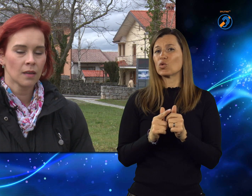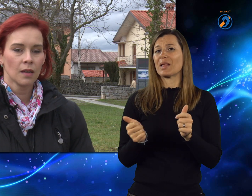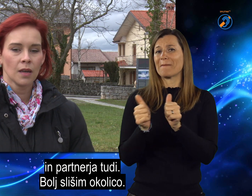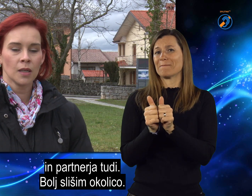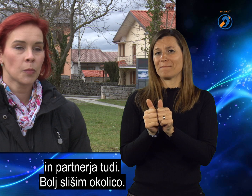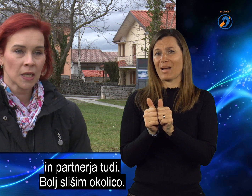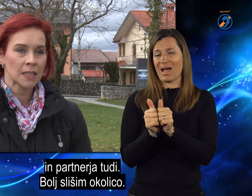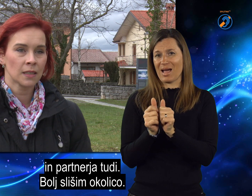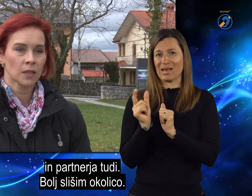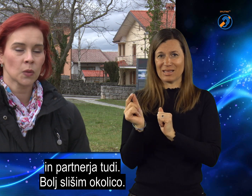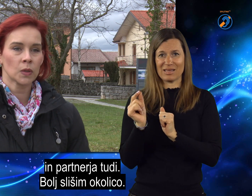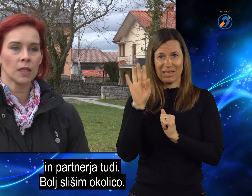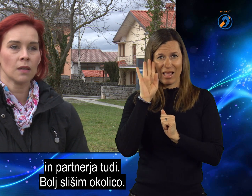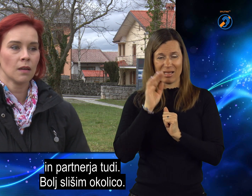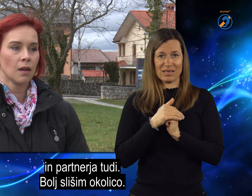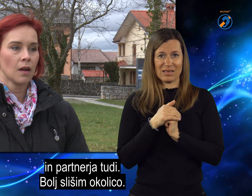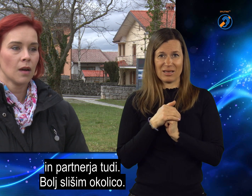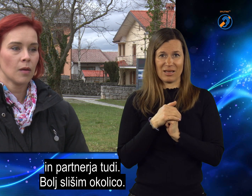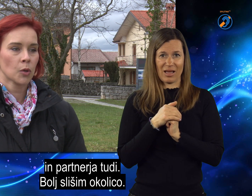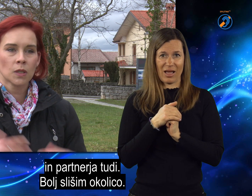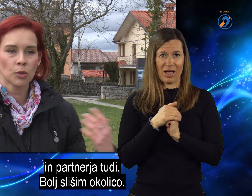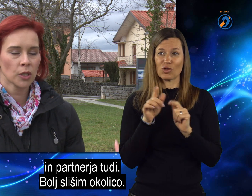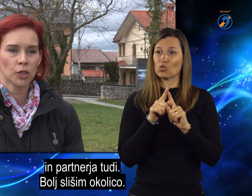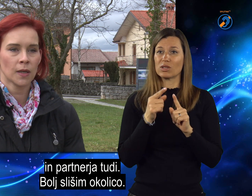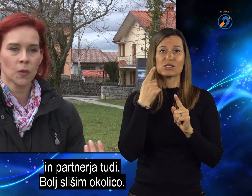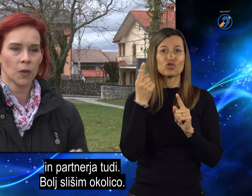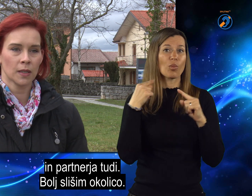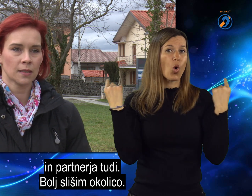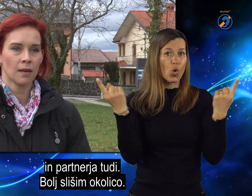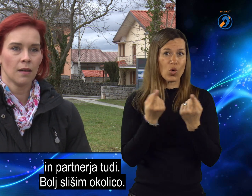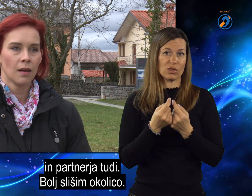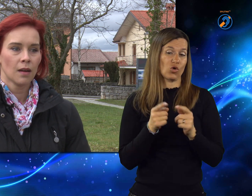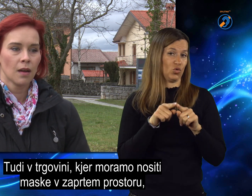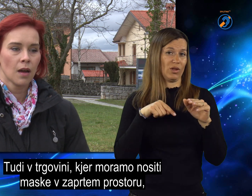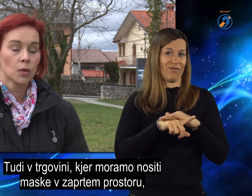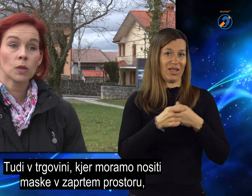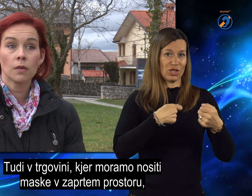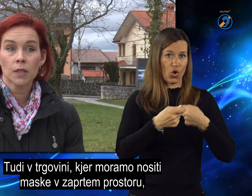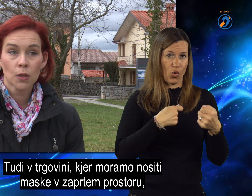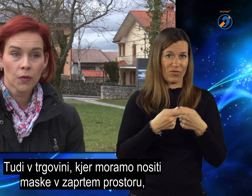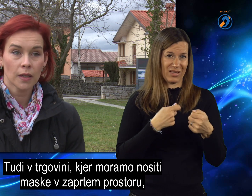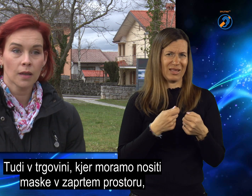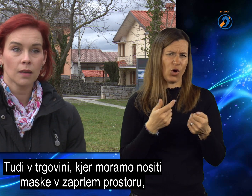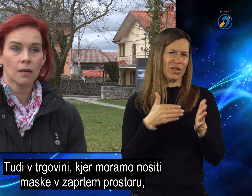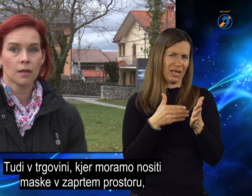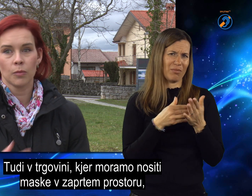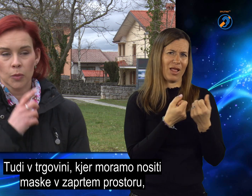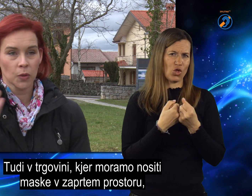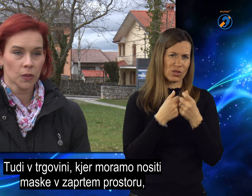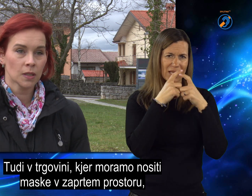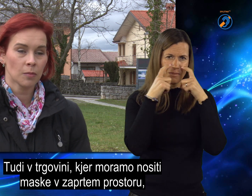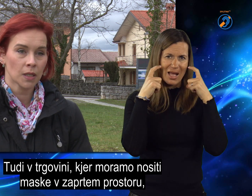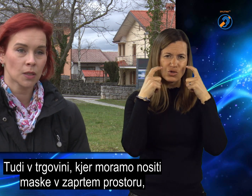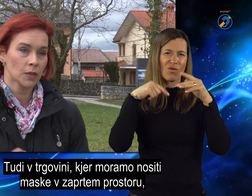otrocih, in partnerja tudi, predvsem širša okolica. Tudi v trgovini, ker